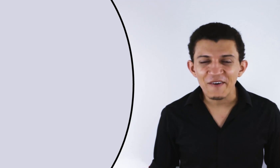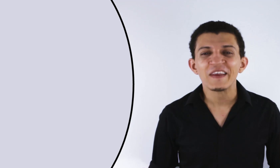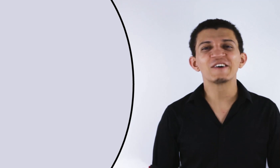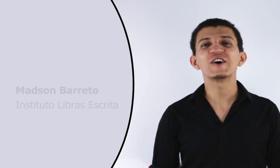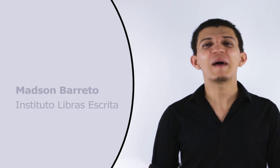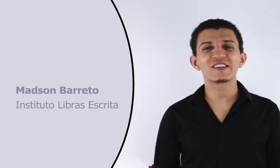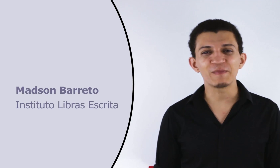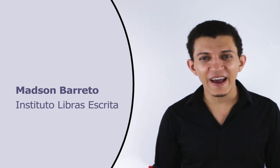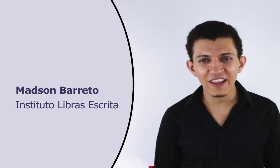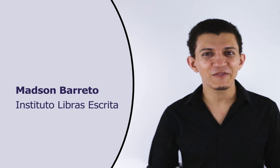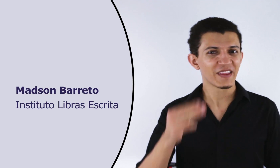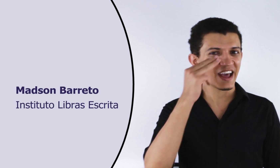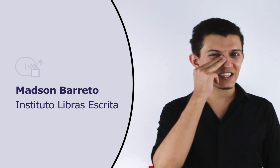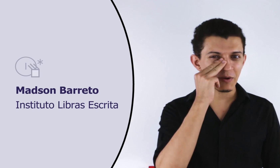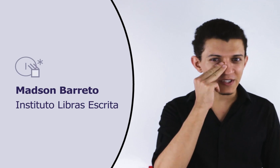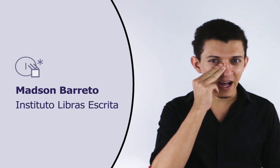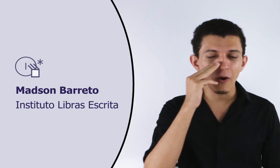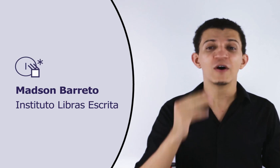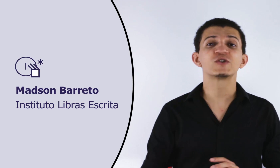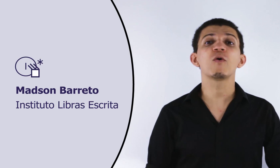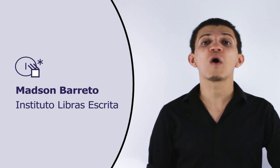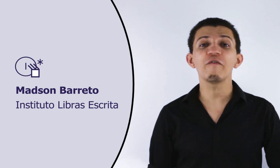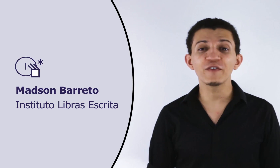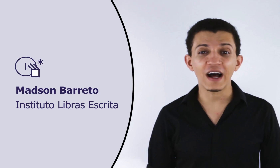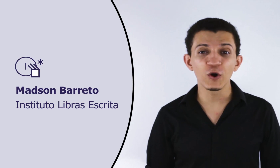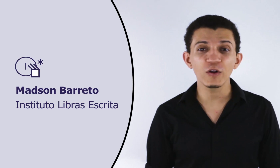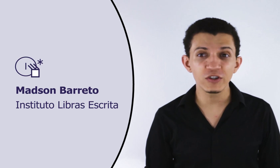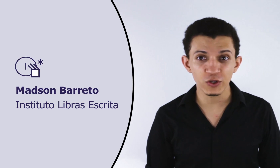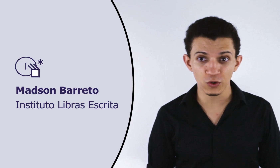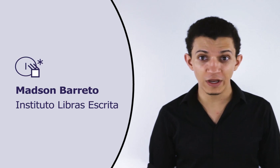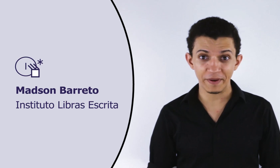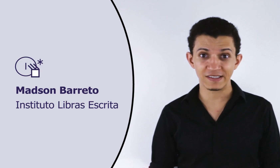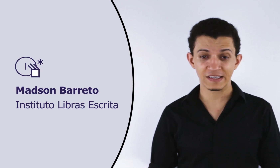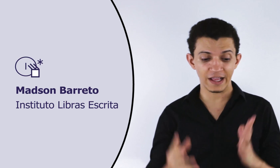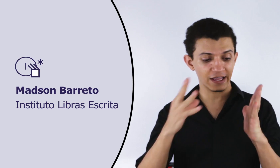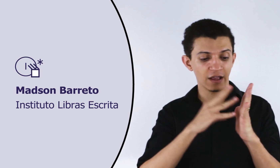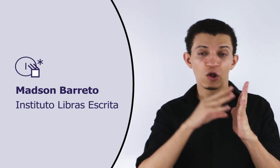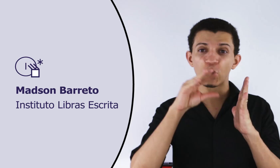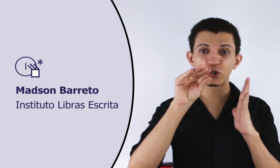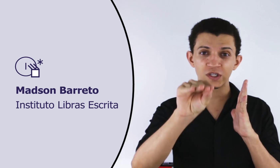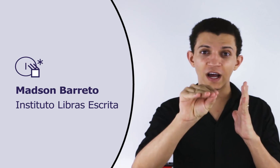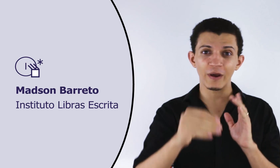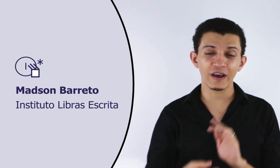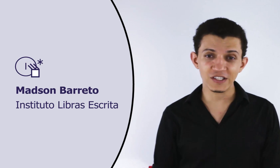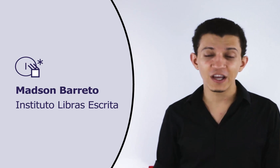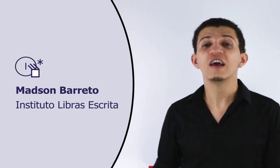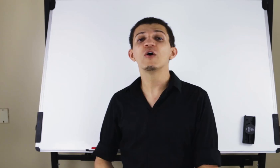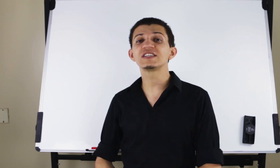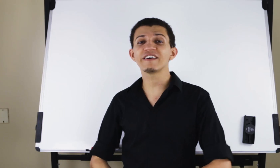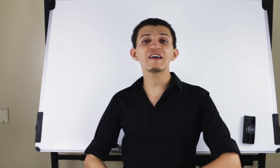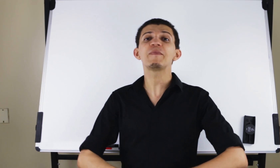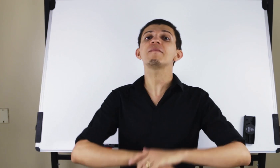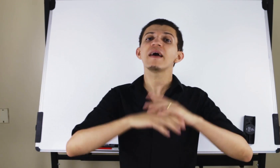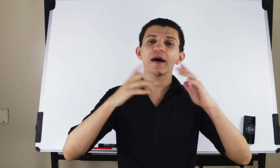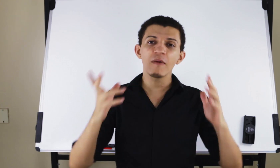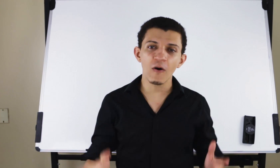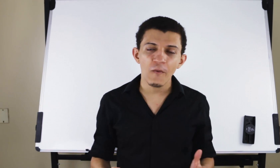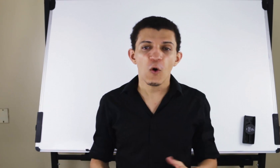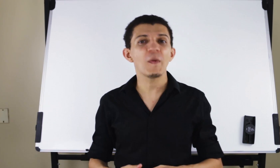Olá, eu sou o Madison Barreto, este é meu sinal, sou o cofundador do Instituto Libras Escrita, cujo sinal é este, e hoje você vai ver em primeira mão uma